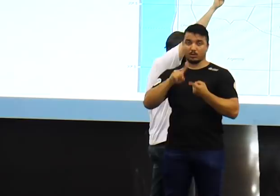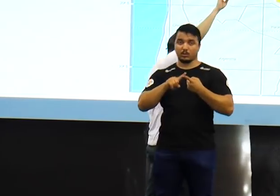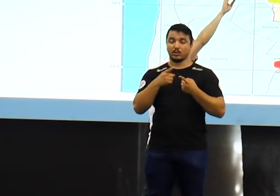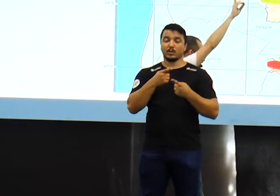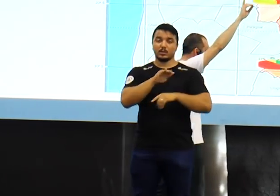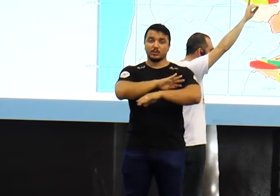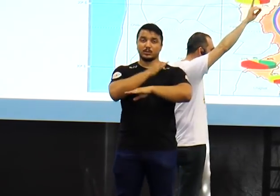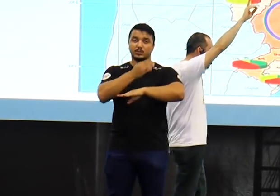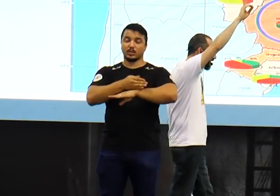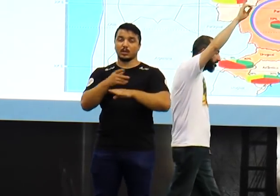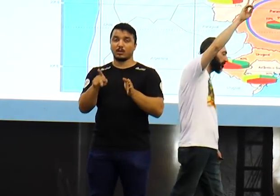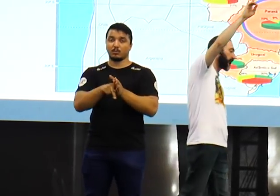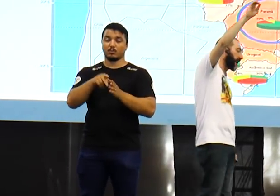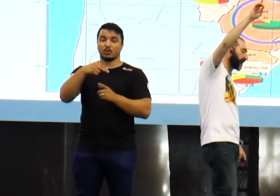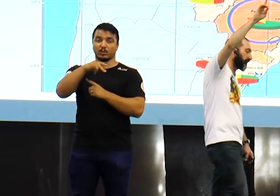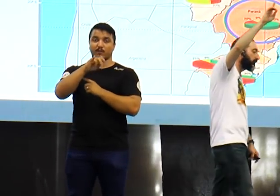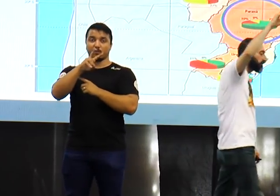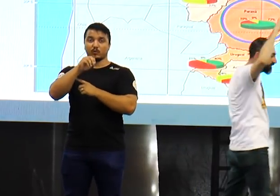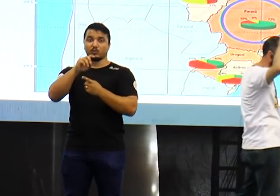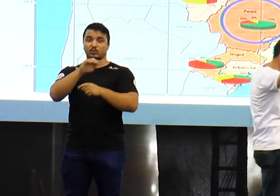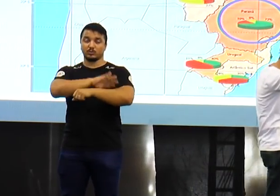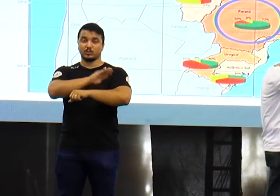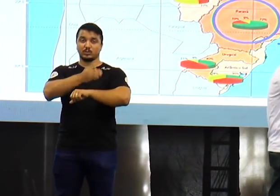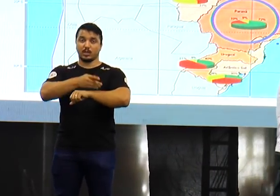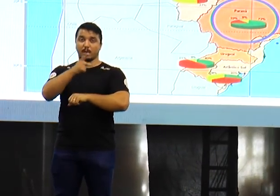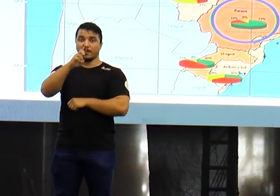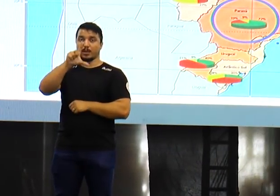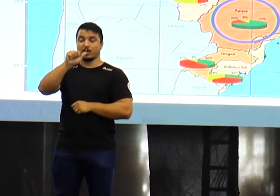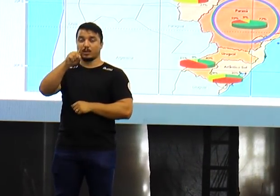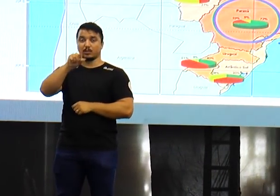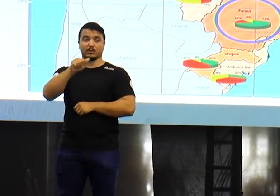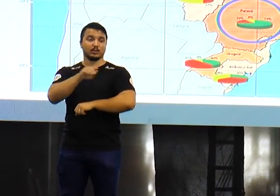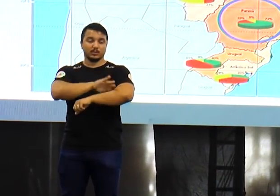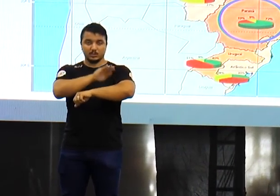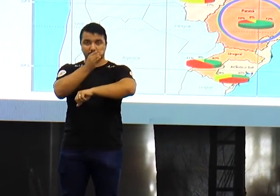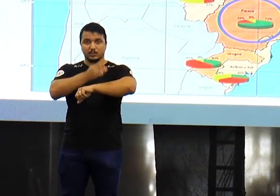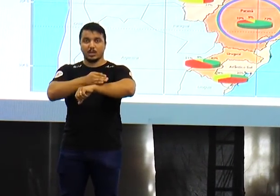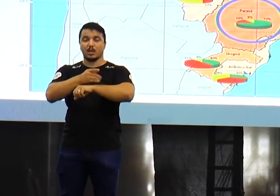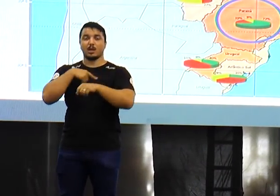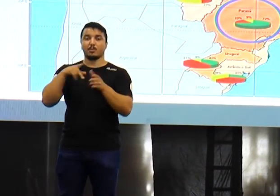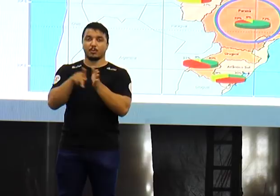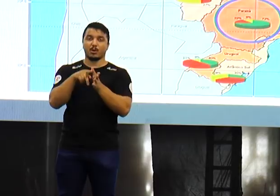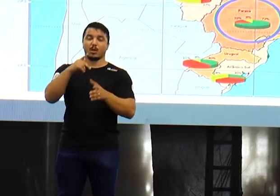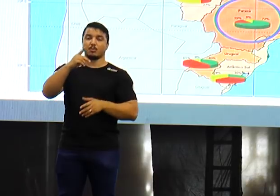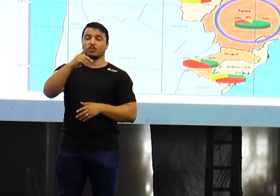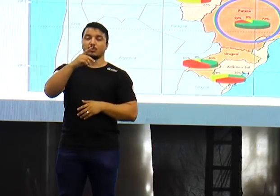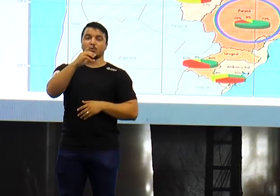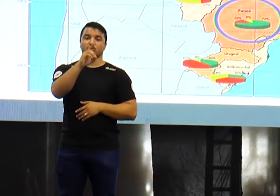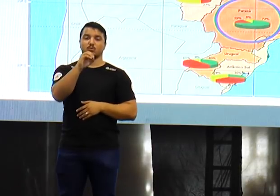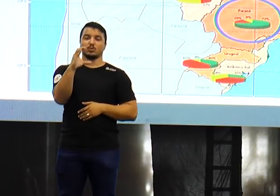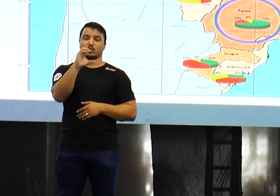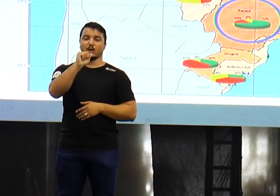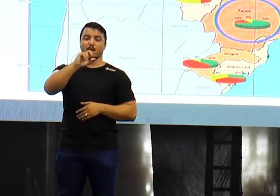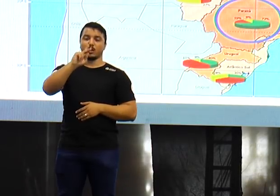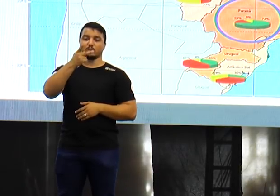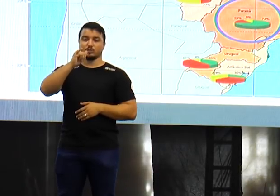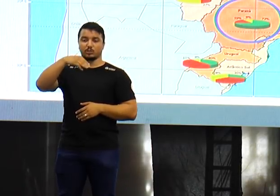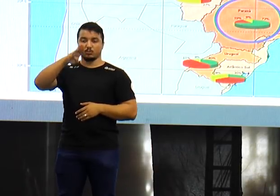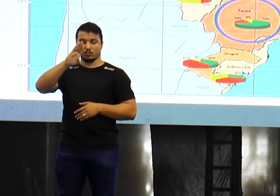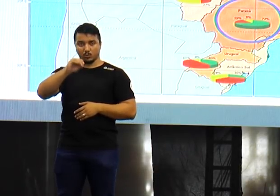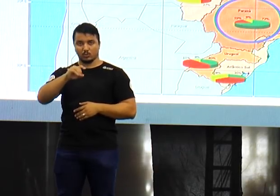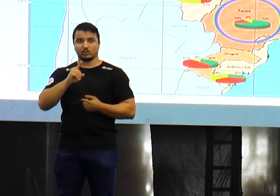Navio, Serra de Oriximiná, Serra Pelada, Serra dos Carajás, Serra do Cachimbo, onde você tem exploração